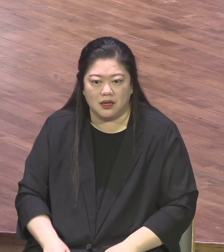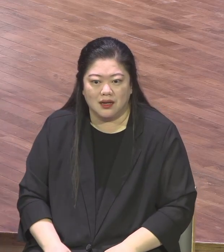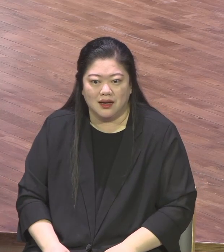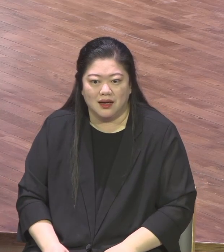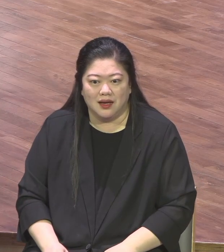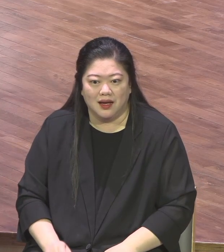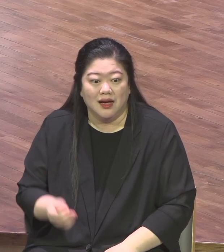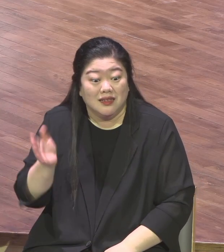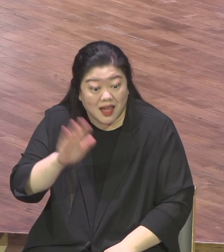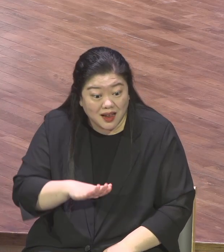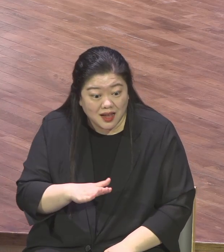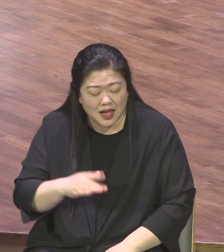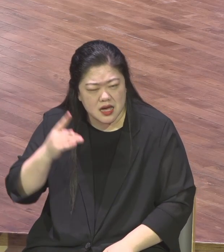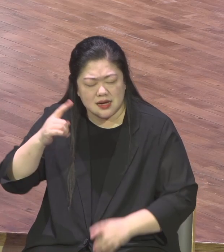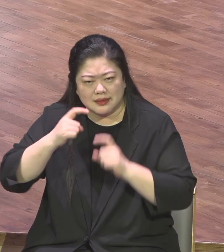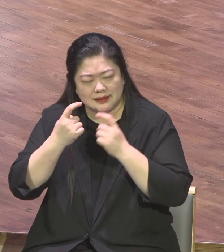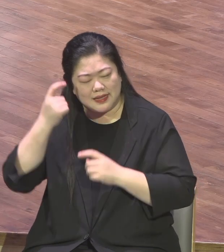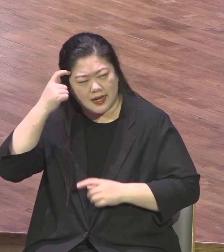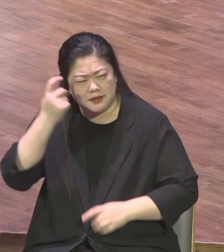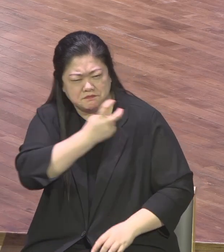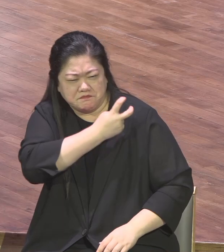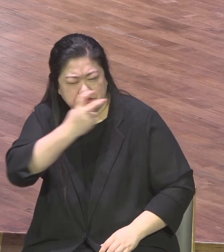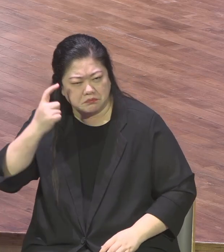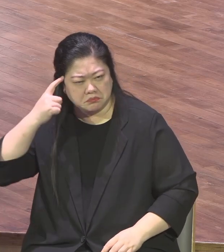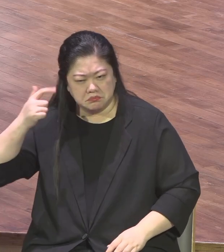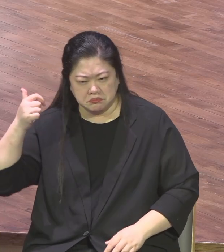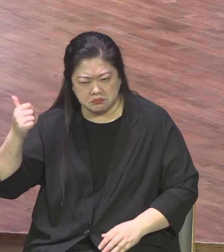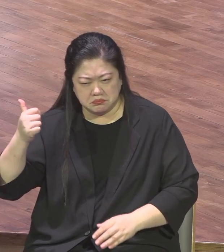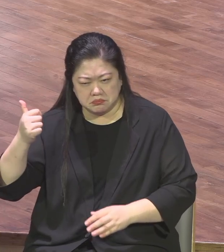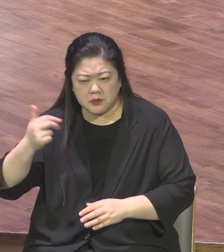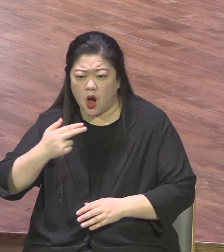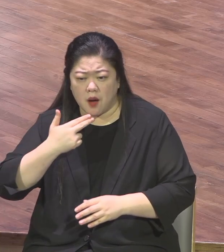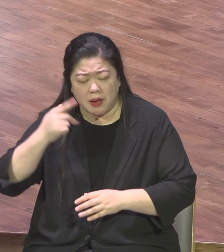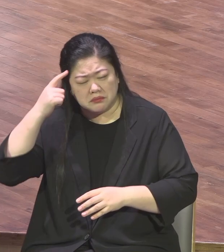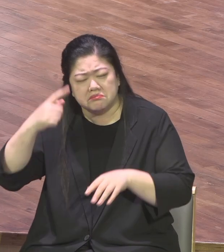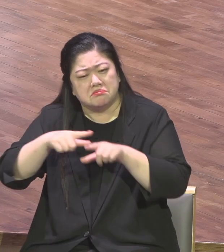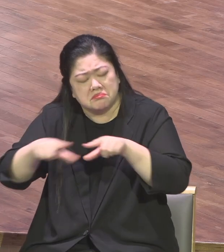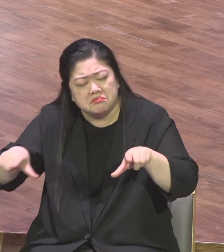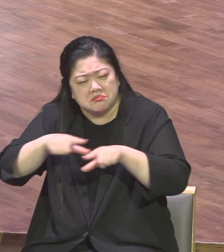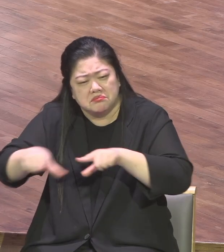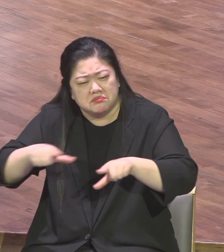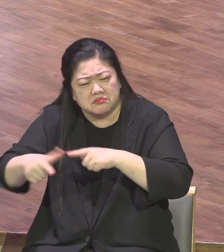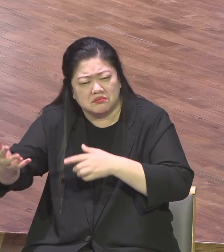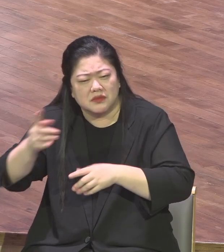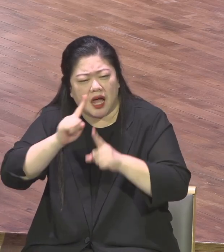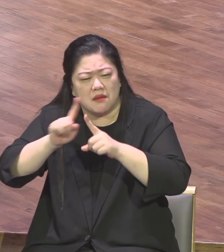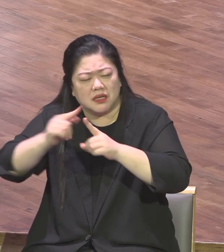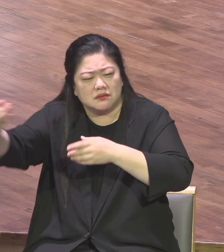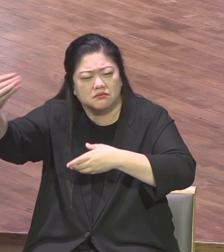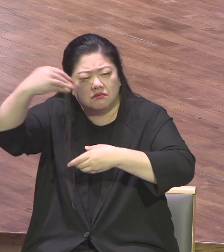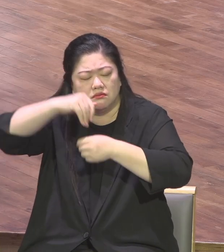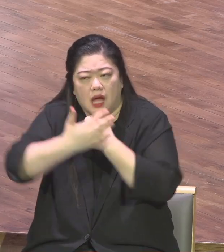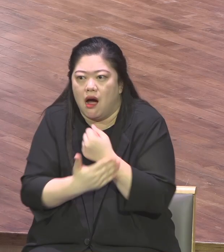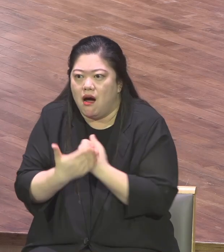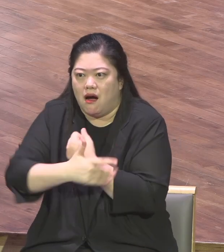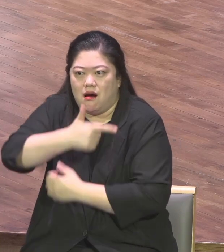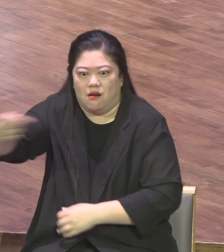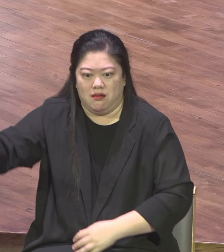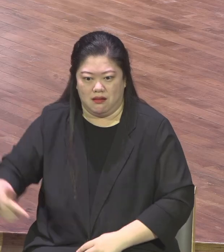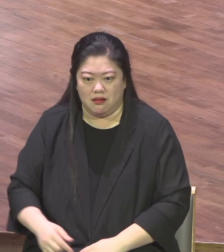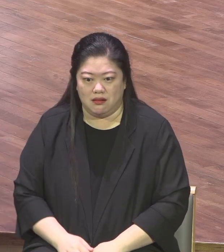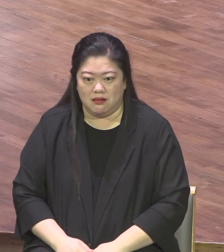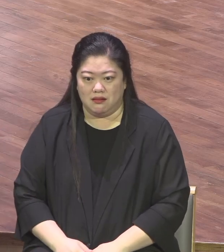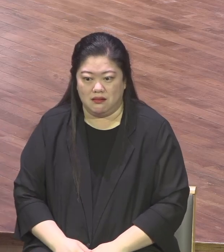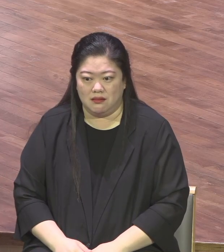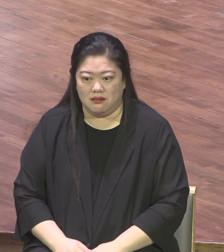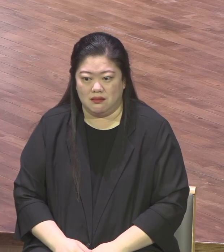본론으로 착각하지 말라 그 말이에요. 본론 따로 있는데. 아멘. 하나님 말씀 본질을 붙잡으시 바랍니다. 다른 사람이